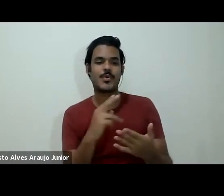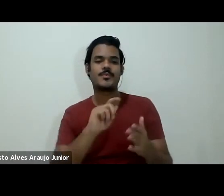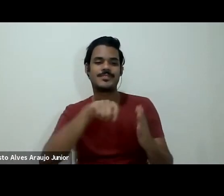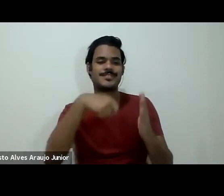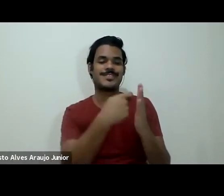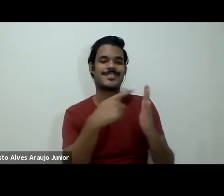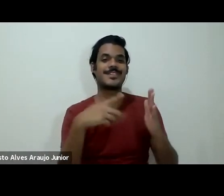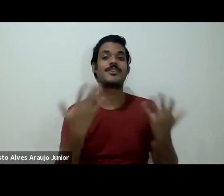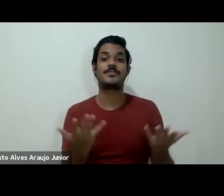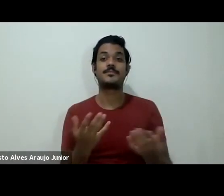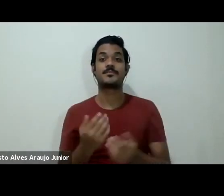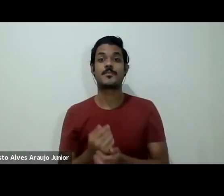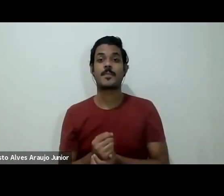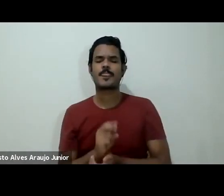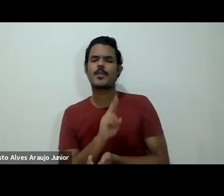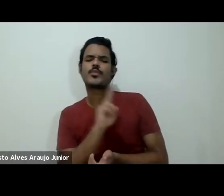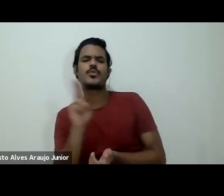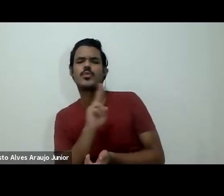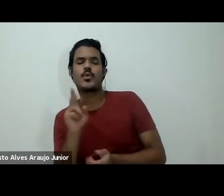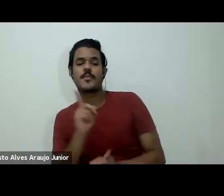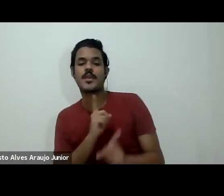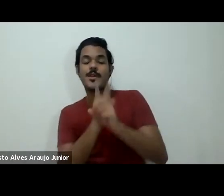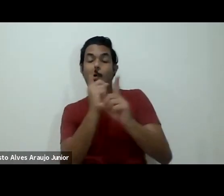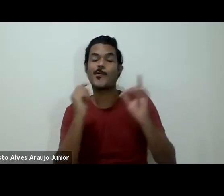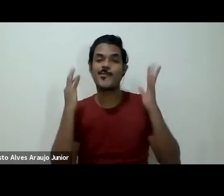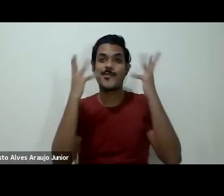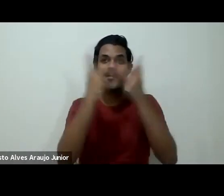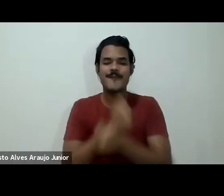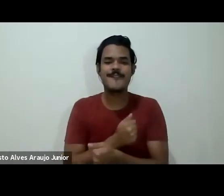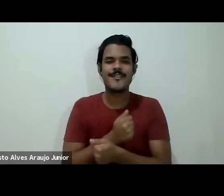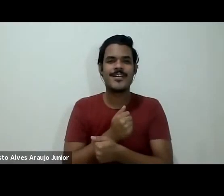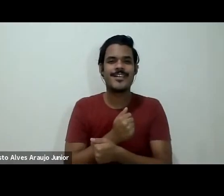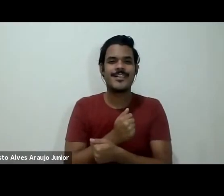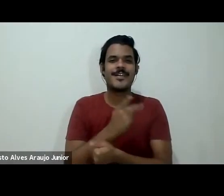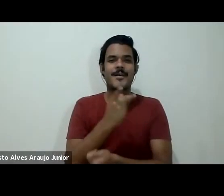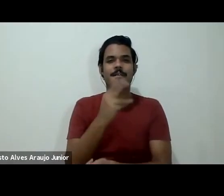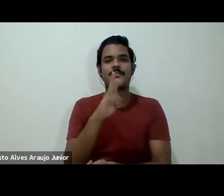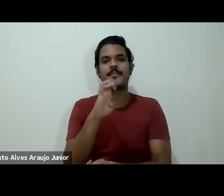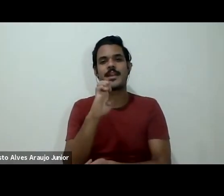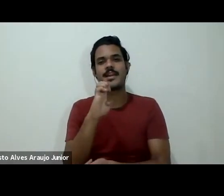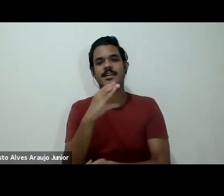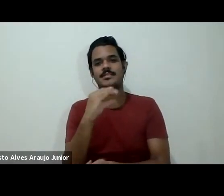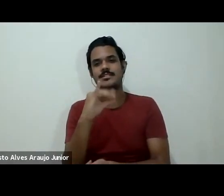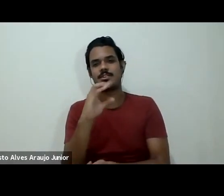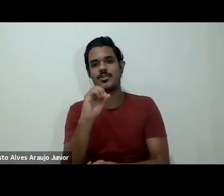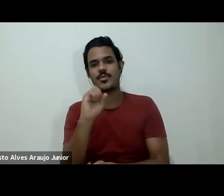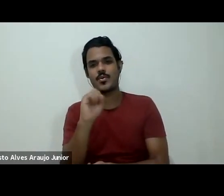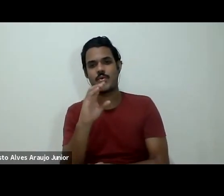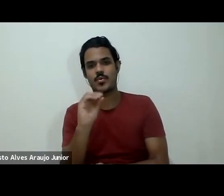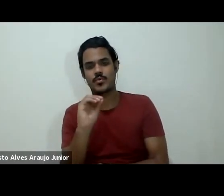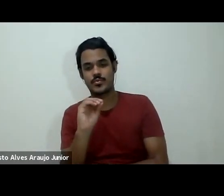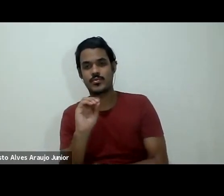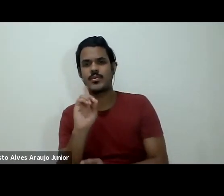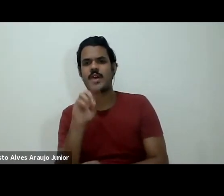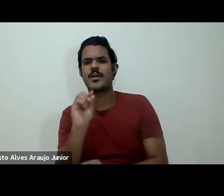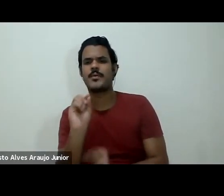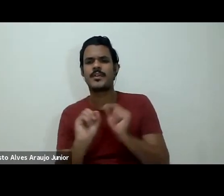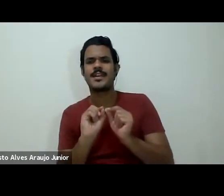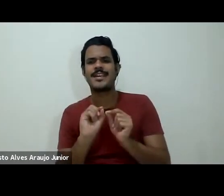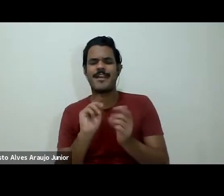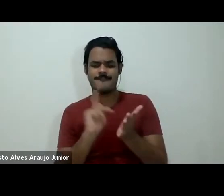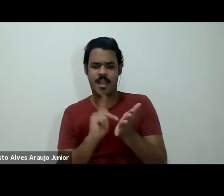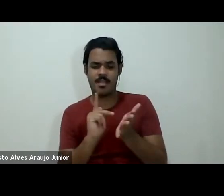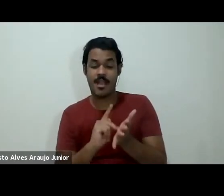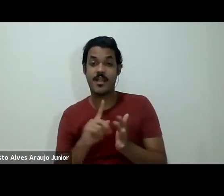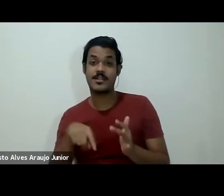nome, Encontro Precioso, tem sido muito importante para a nossa realidade. E cada pessoa que chega realmente tem